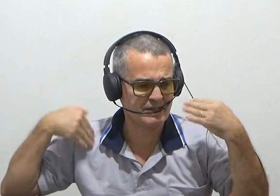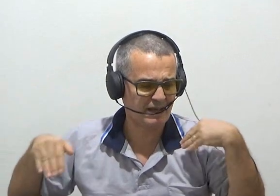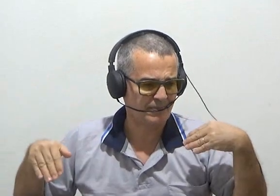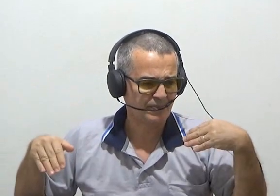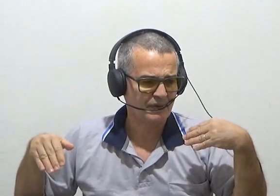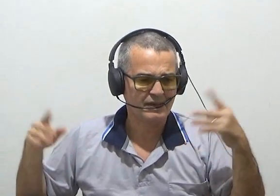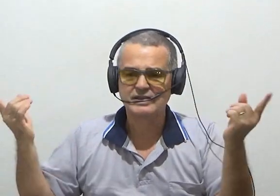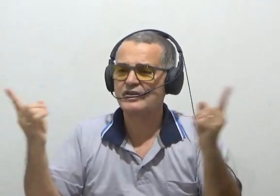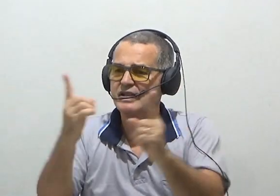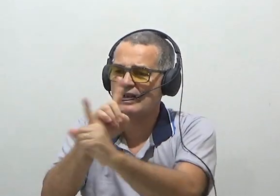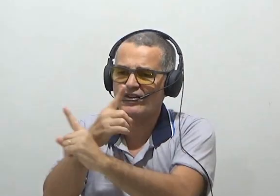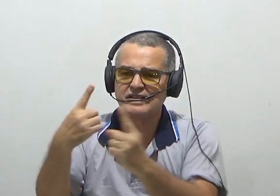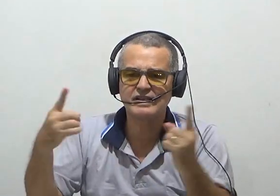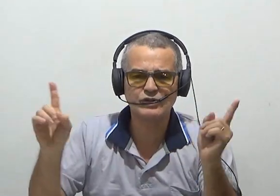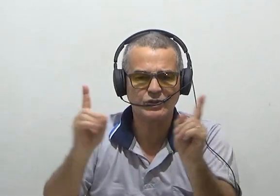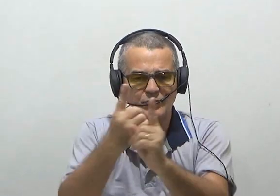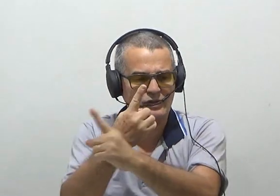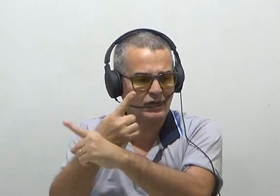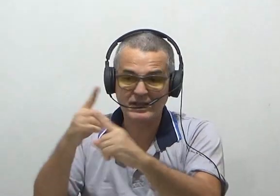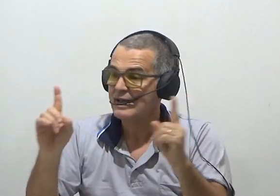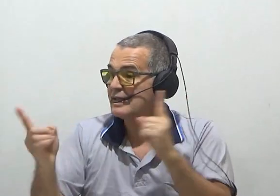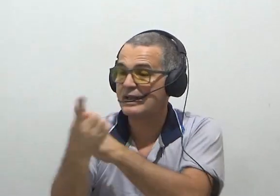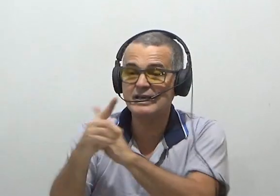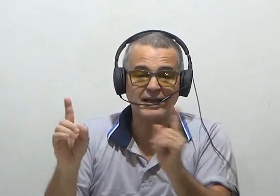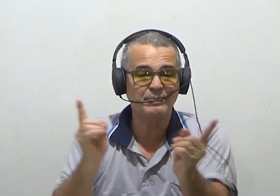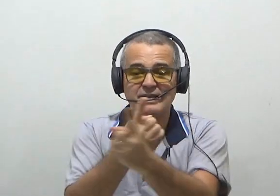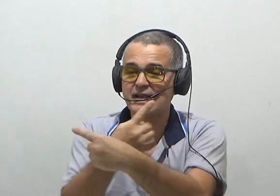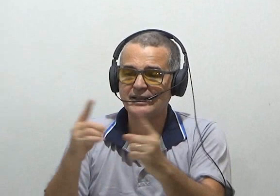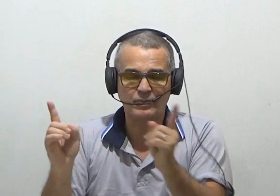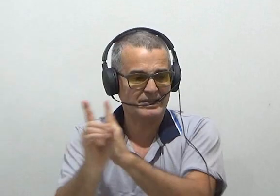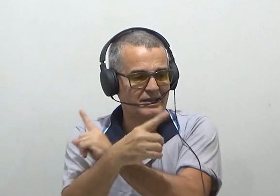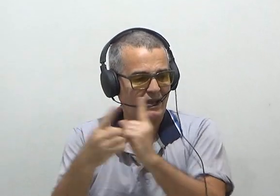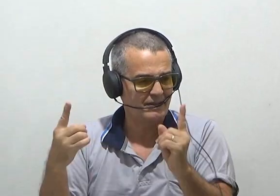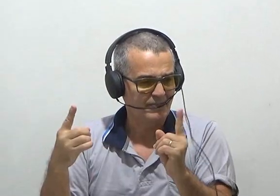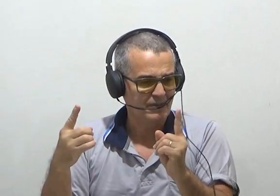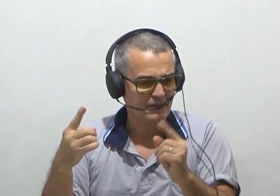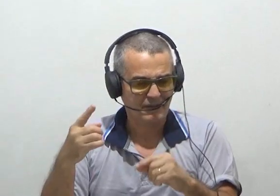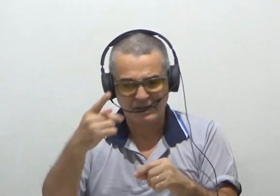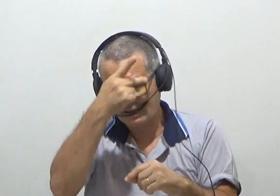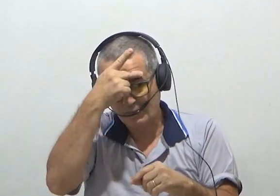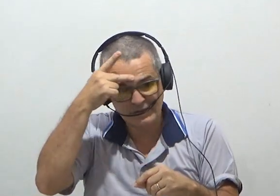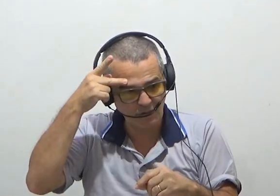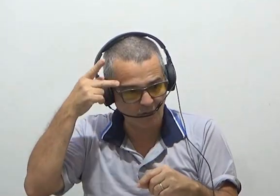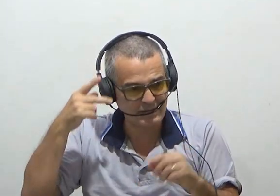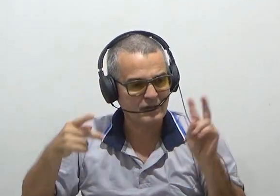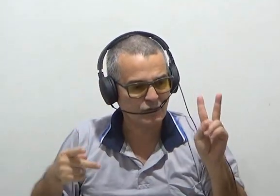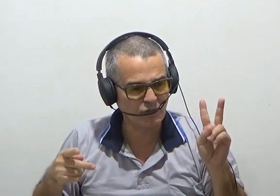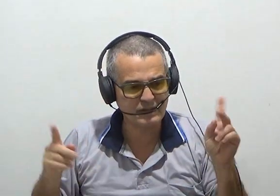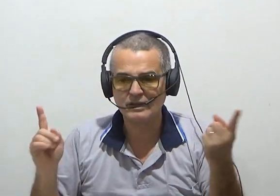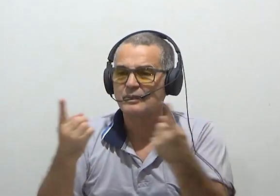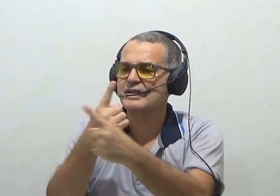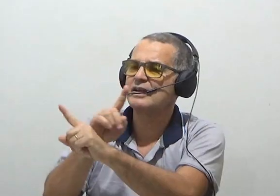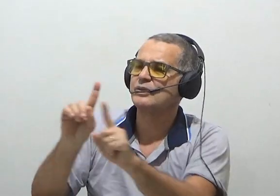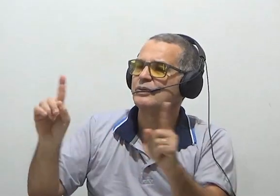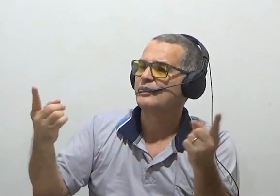verbo passear. Se você já faz isso com as pessoas, isso aqui já representa o passear. Então, pessoas,